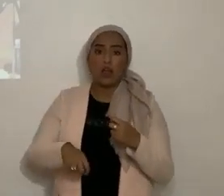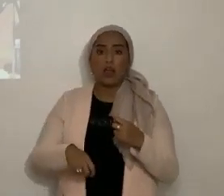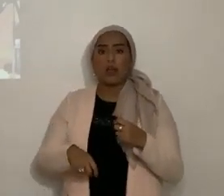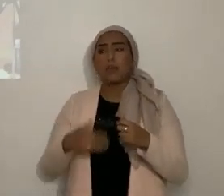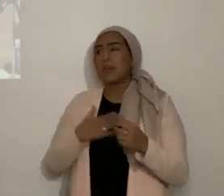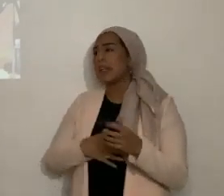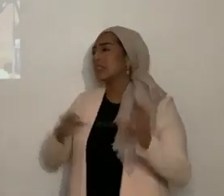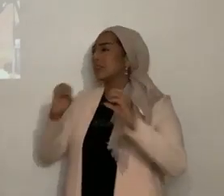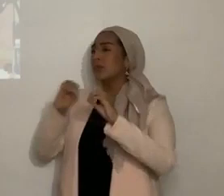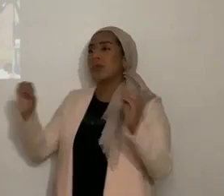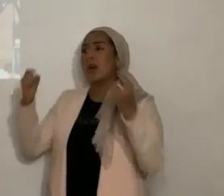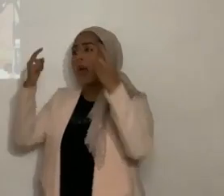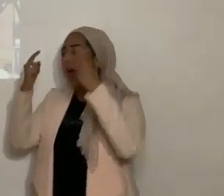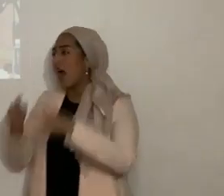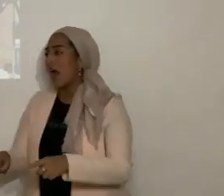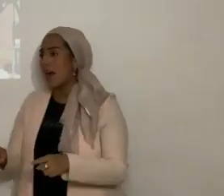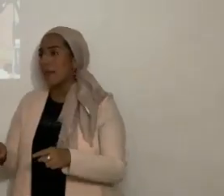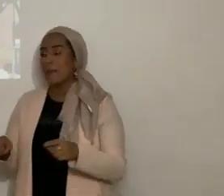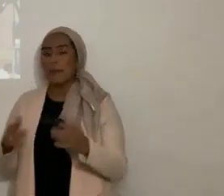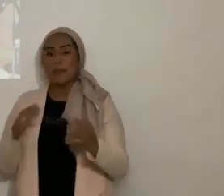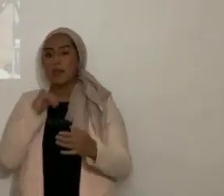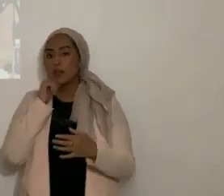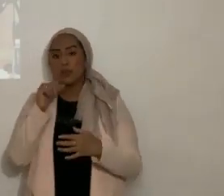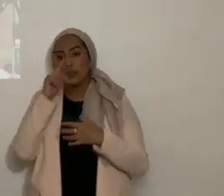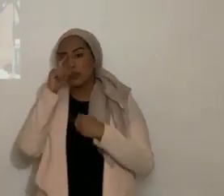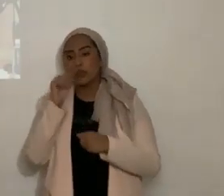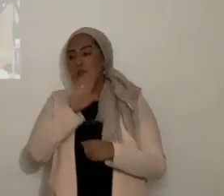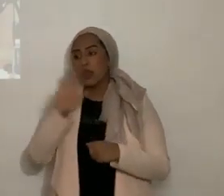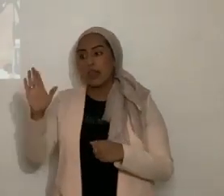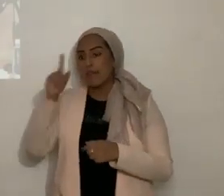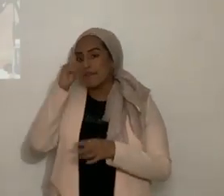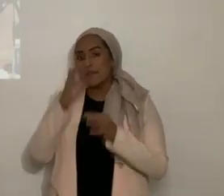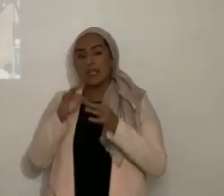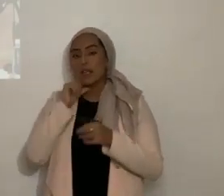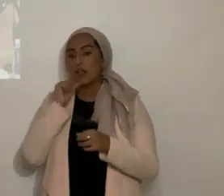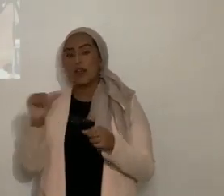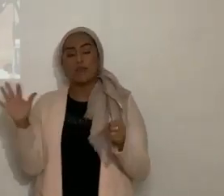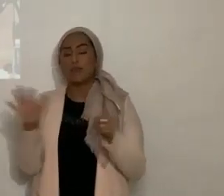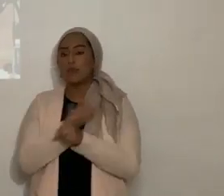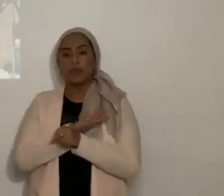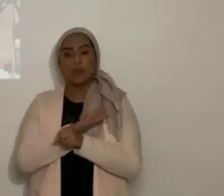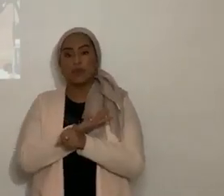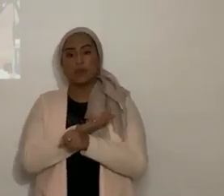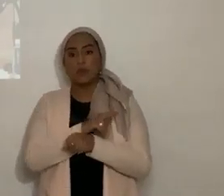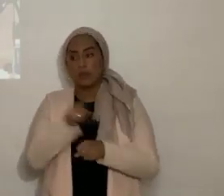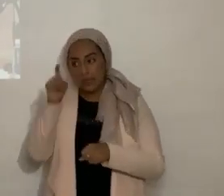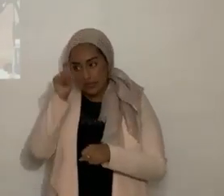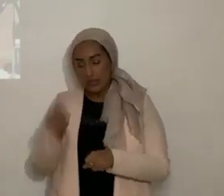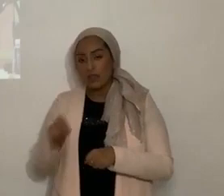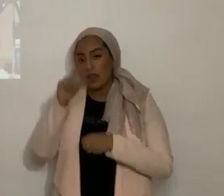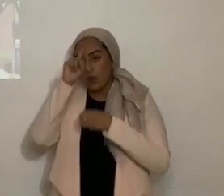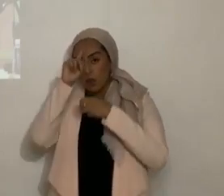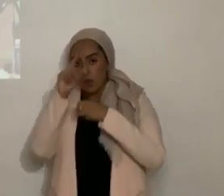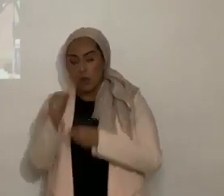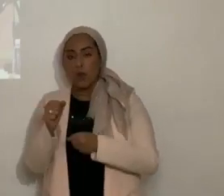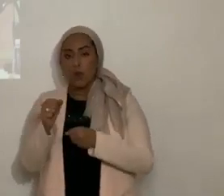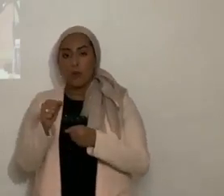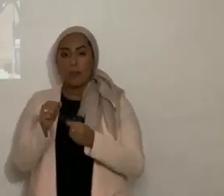que no pase esto y por favor, que no pase el otro. No confían, su fe no está completa. Tienen que confiar,